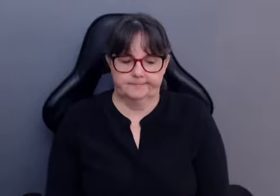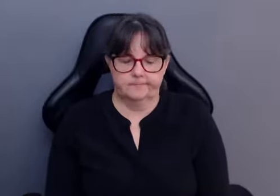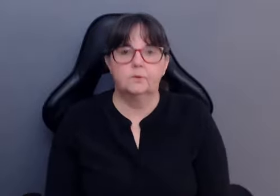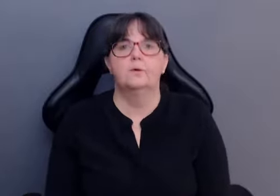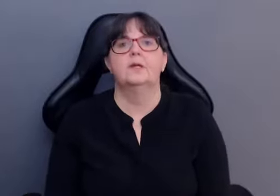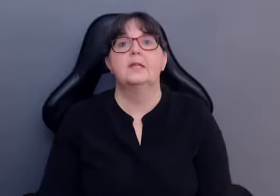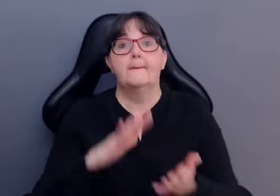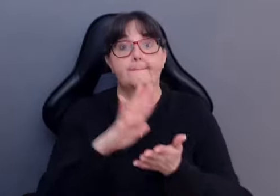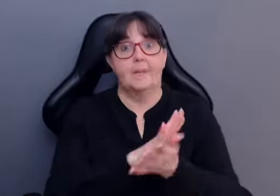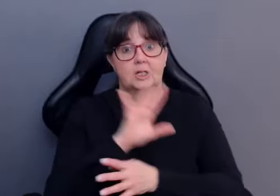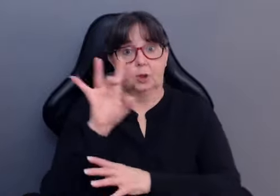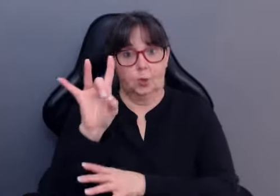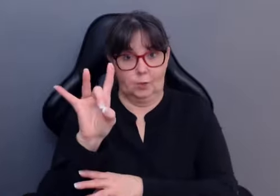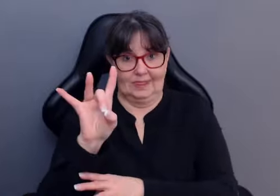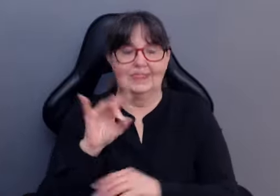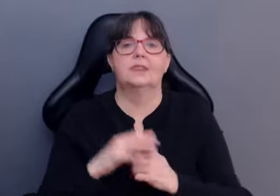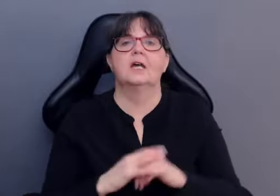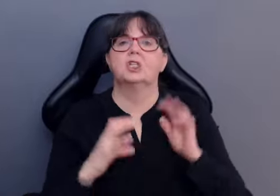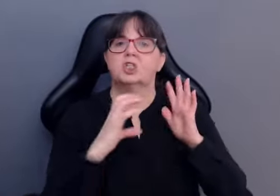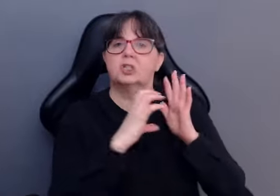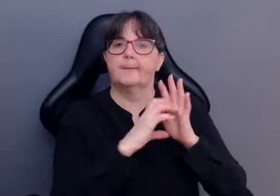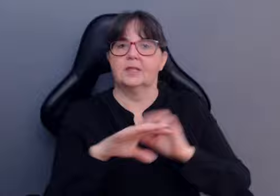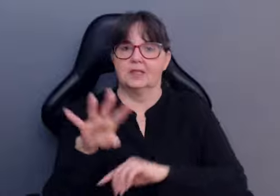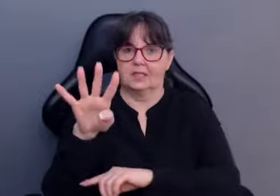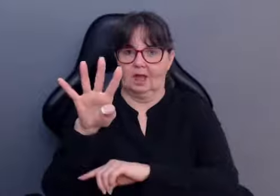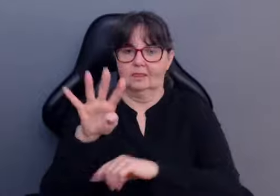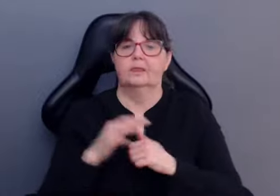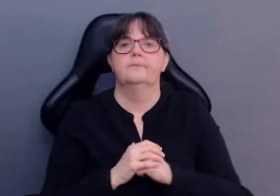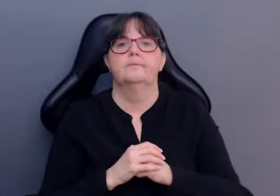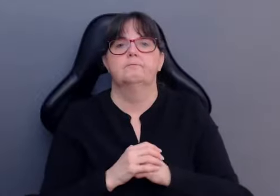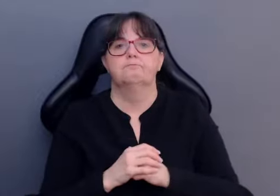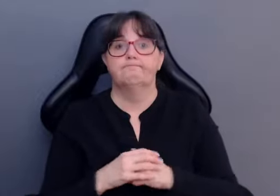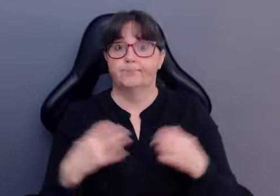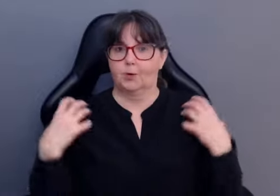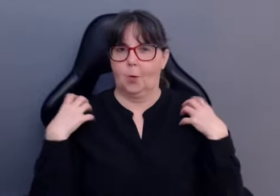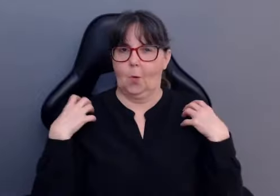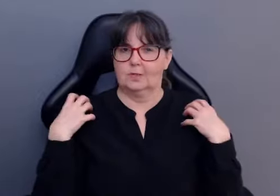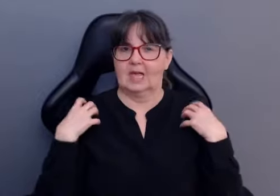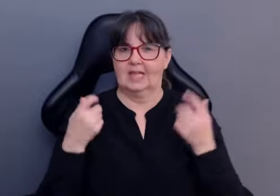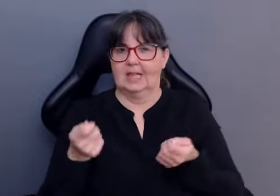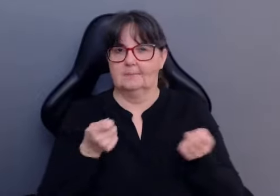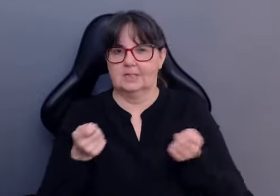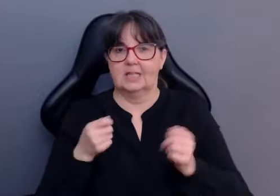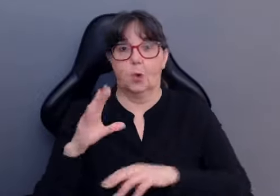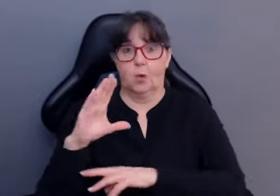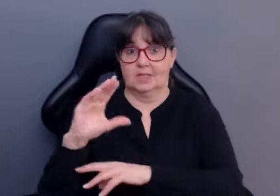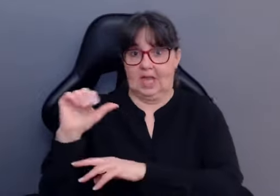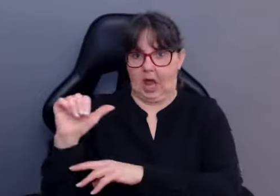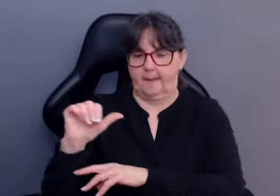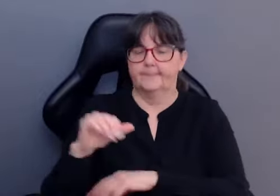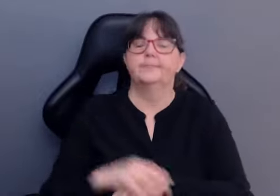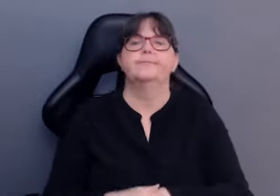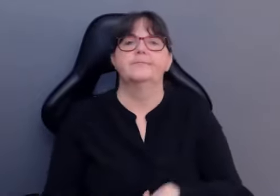Page 8, chapitre 4, Conseil d'administration. Article